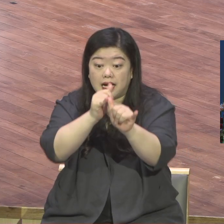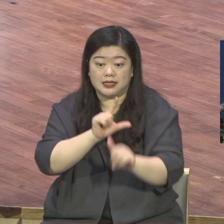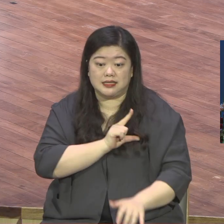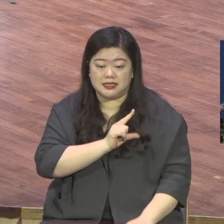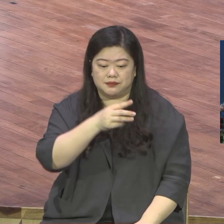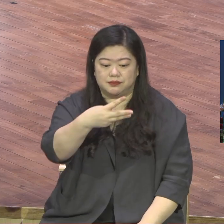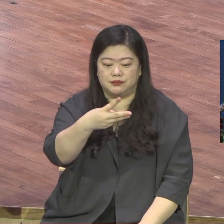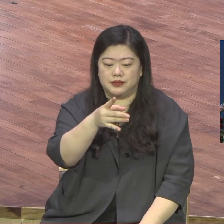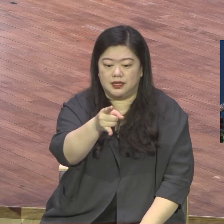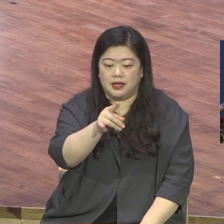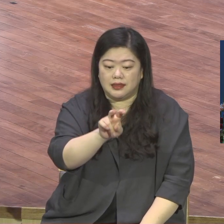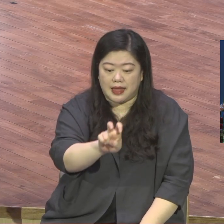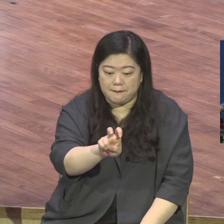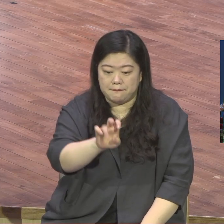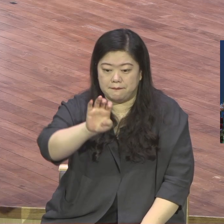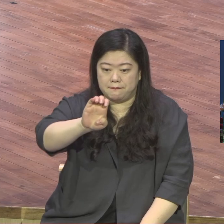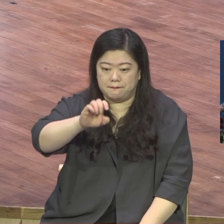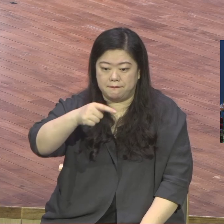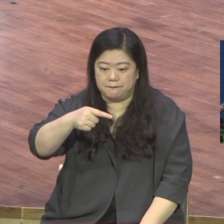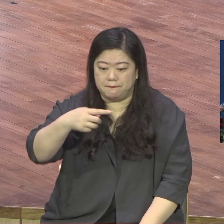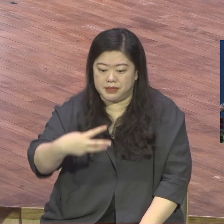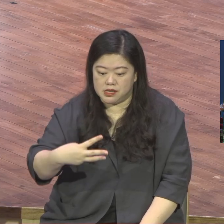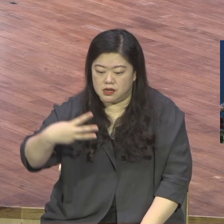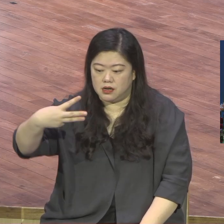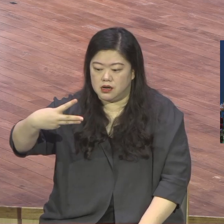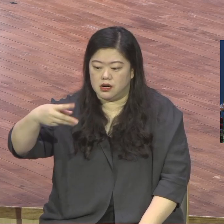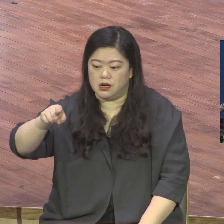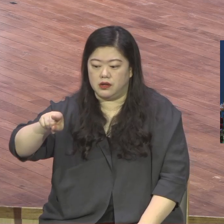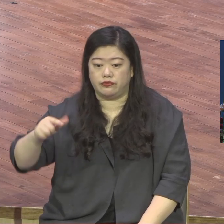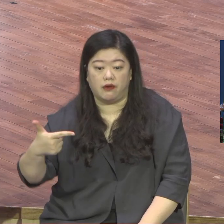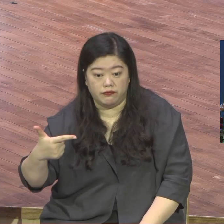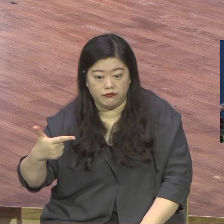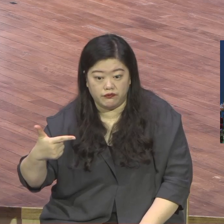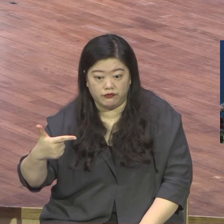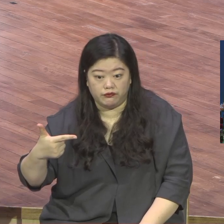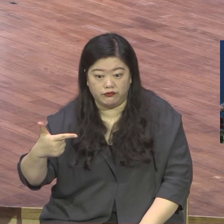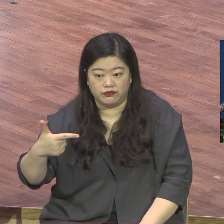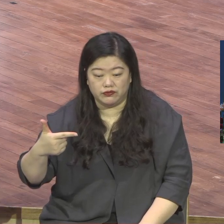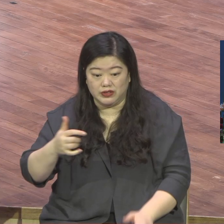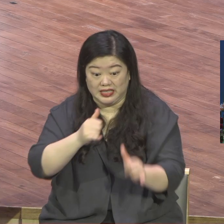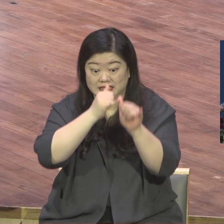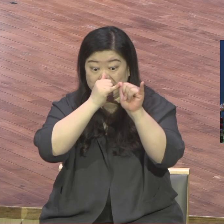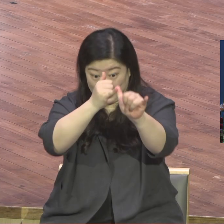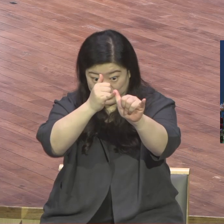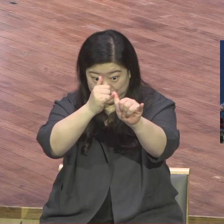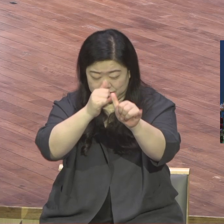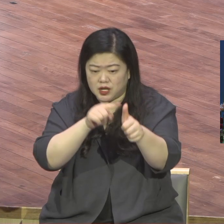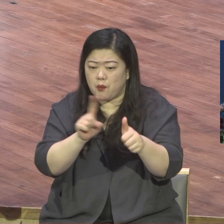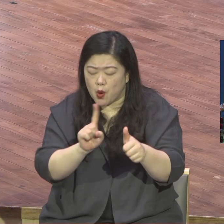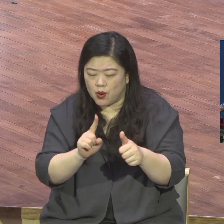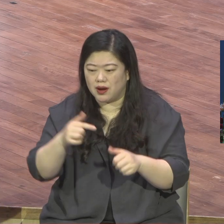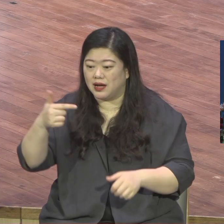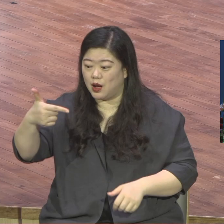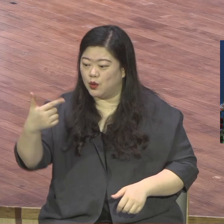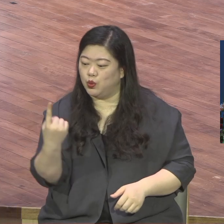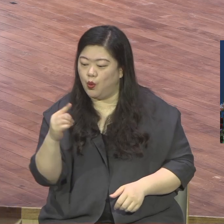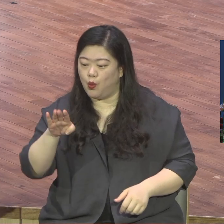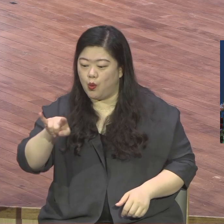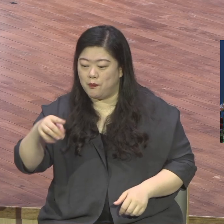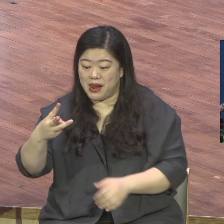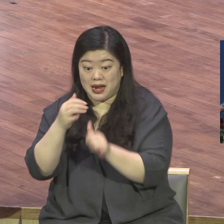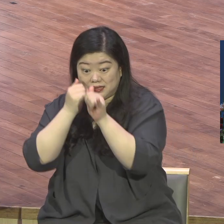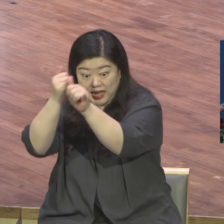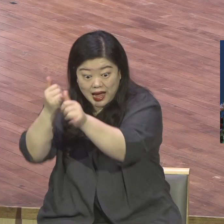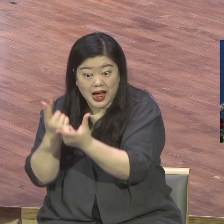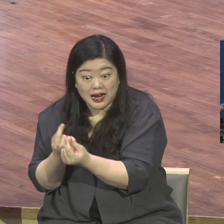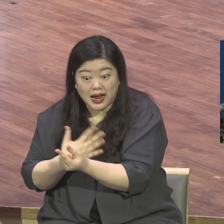종교계의 이 노벨상입니다. 자, 이 템플턴 상을 제정한 존 템플턴이